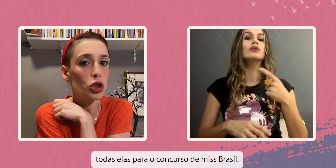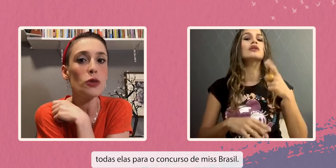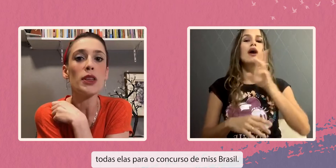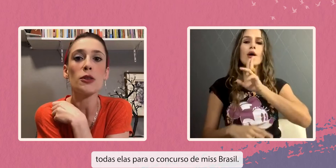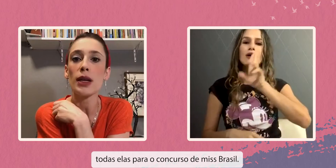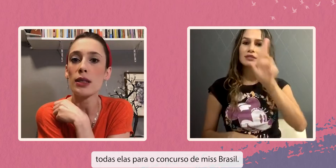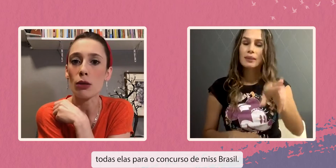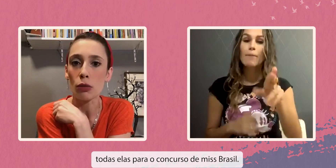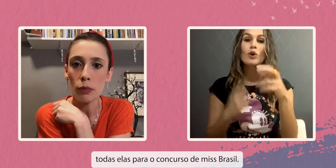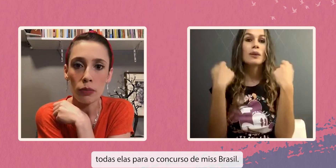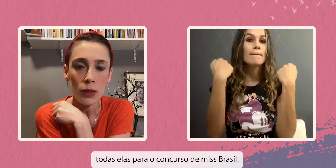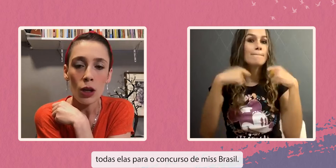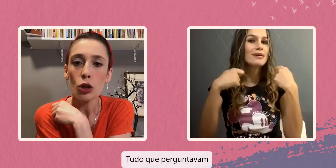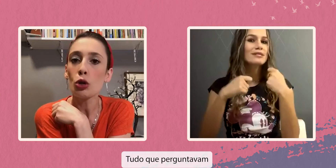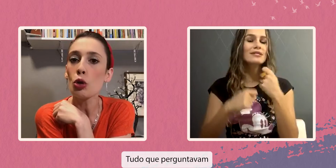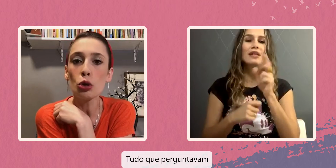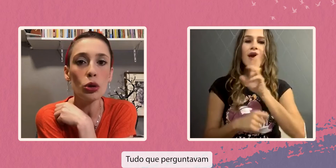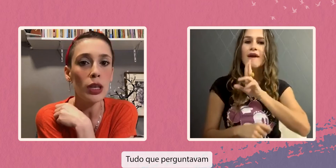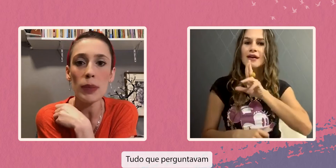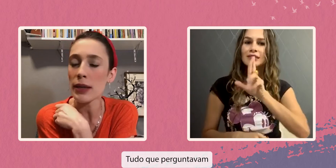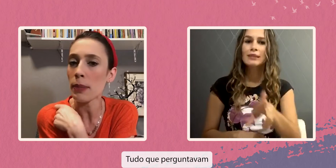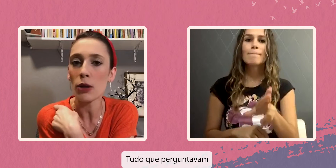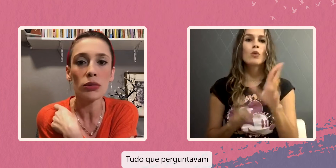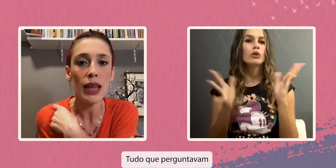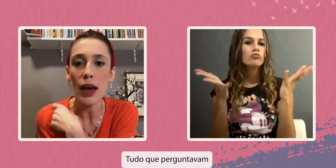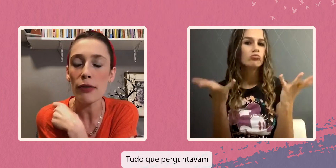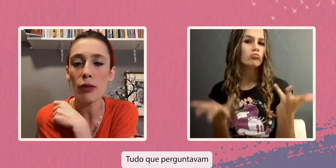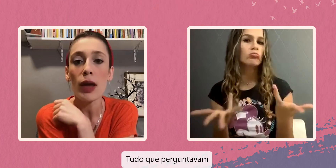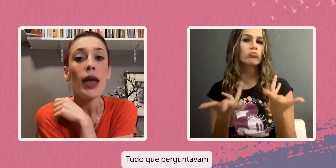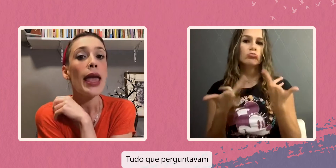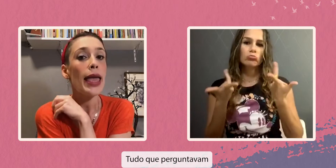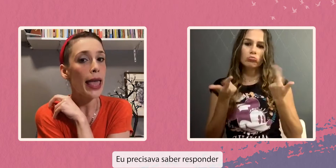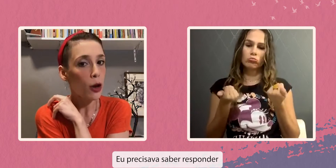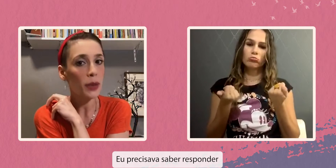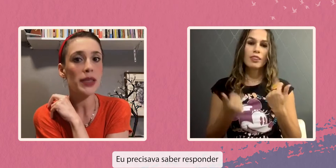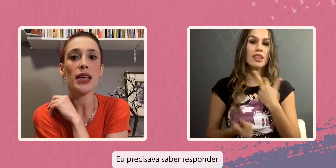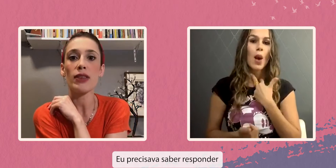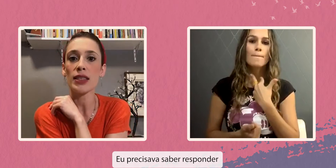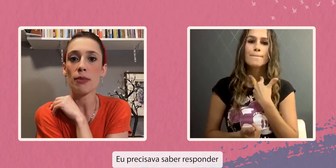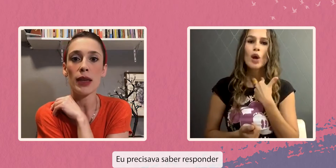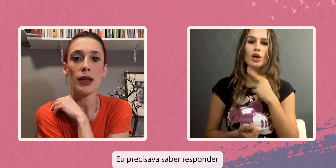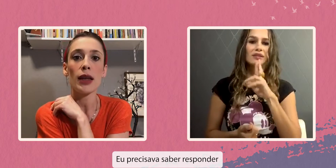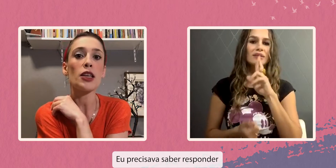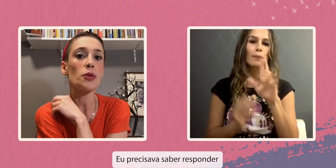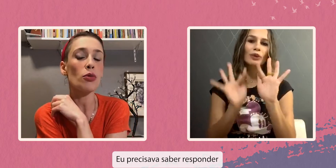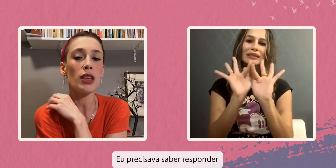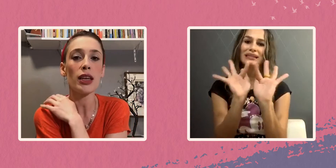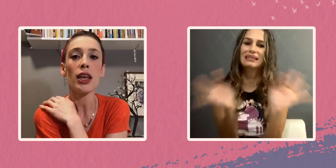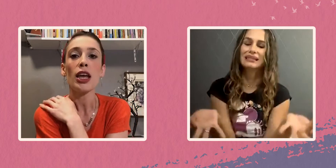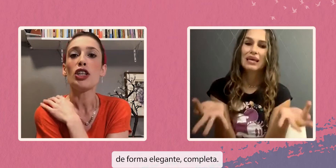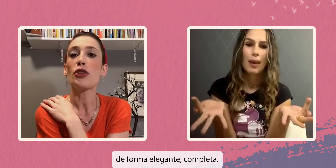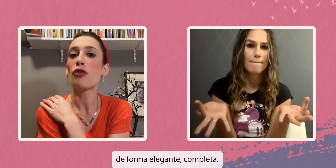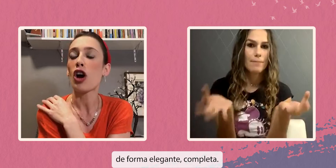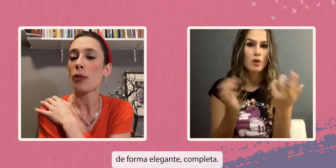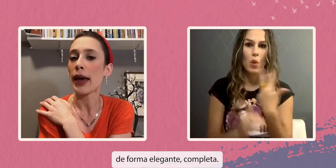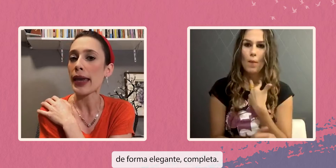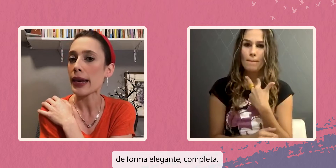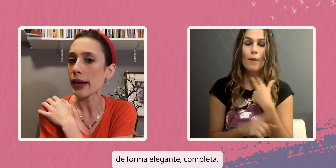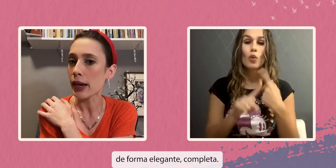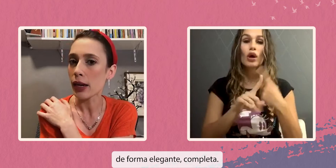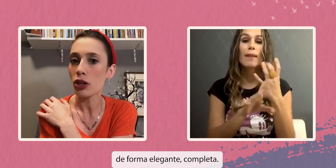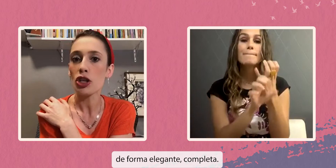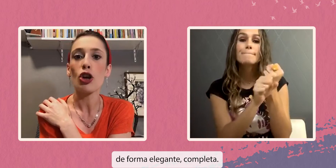concurso de Miss Brasil. Tudo que perguntavam, eu precisava saber responder de